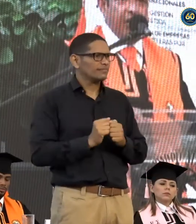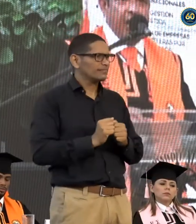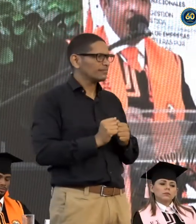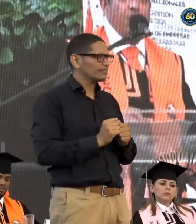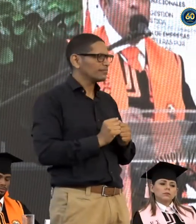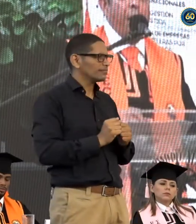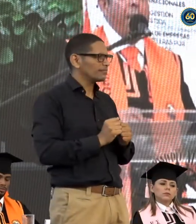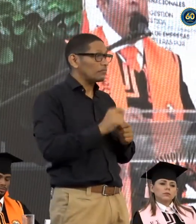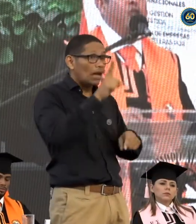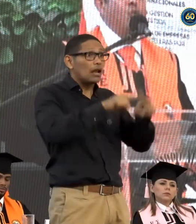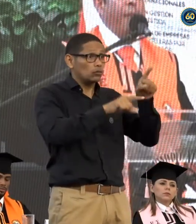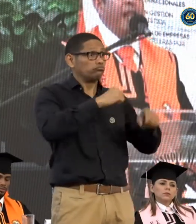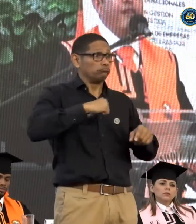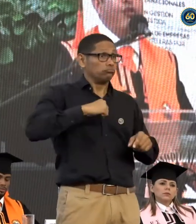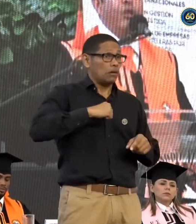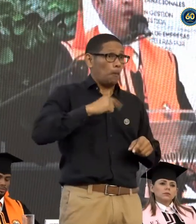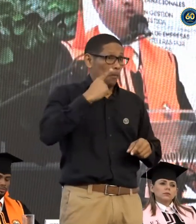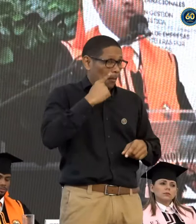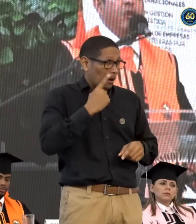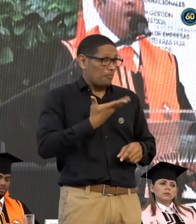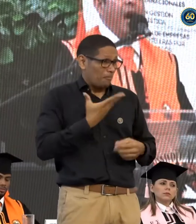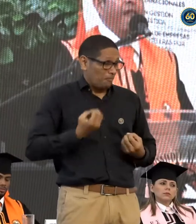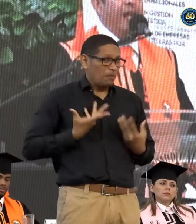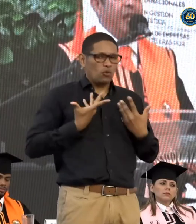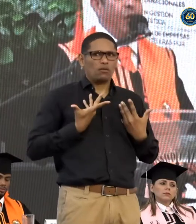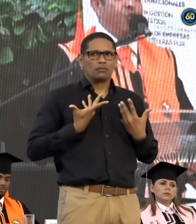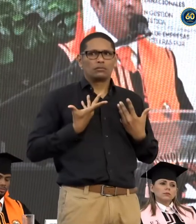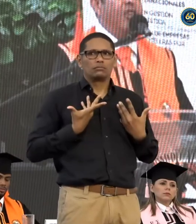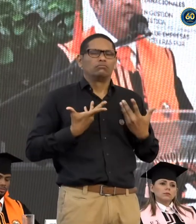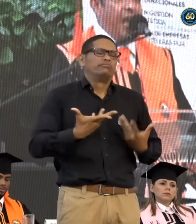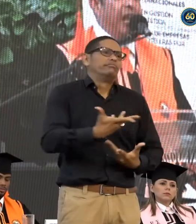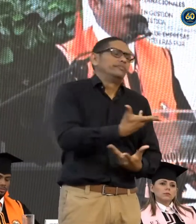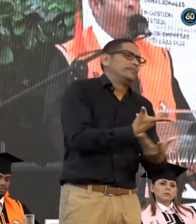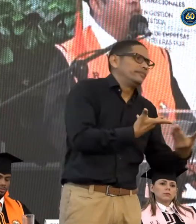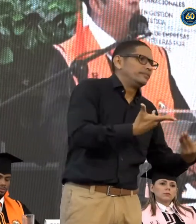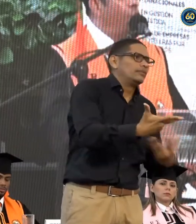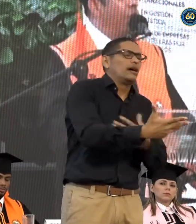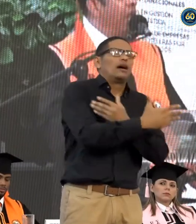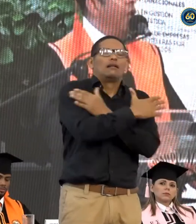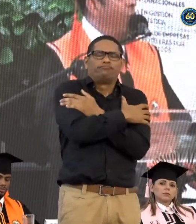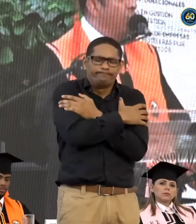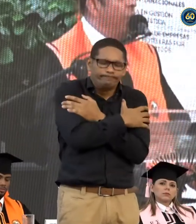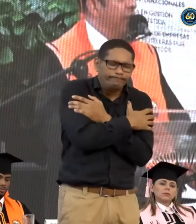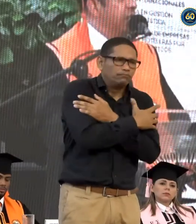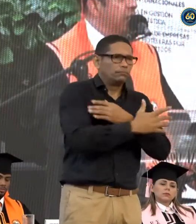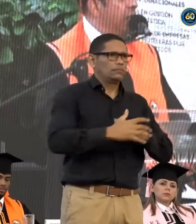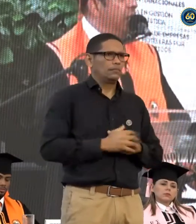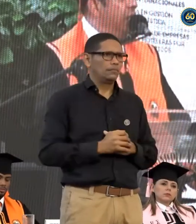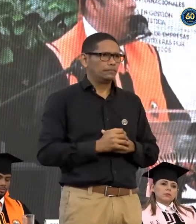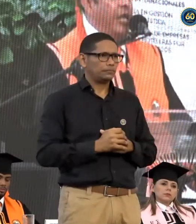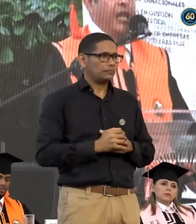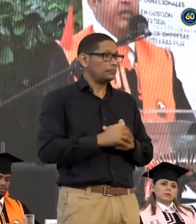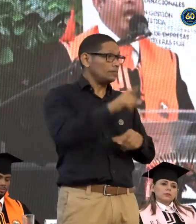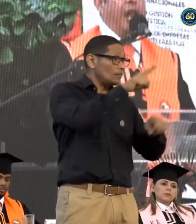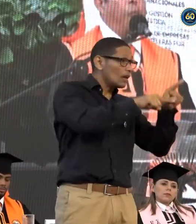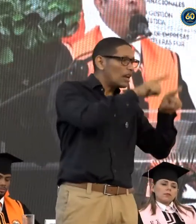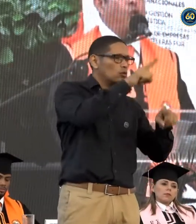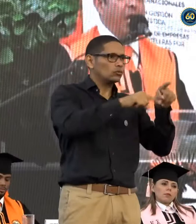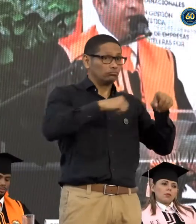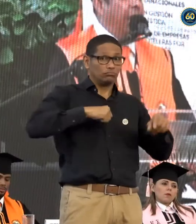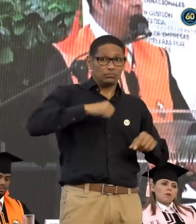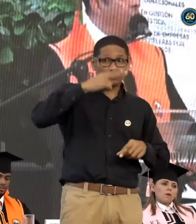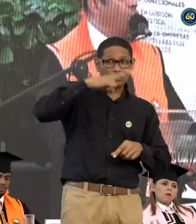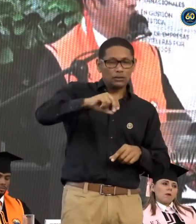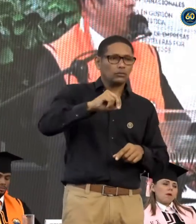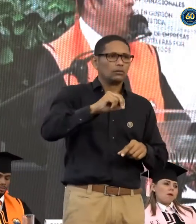su papá o a su mamá disfrútenlos abracenlos Díganle cuánto lo quieren Y cuánto merecen quienes tienen la oportunidad de tener hijos